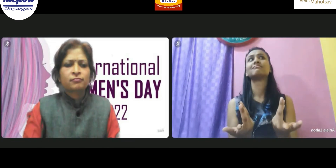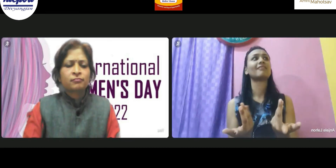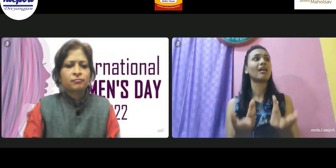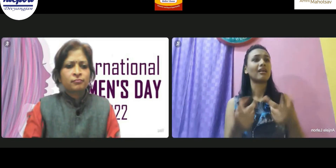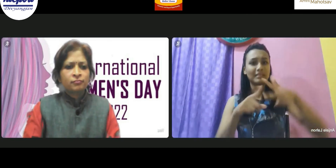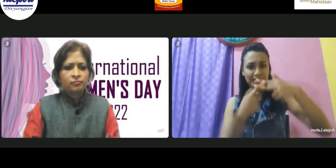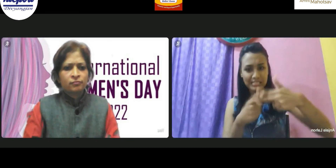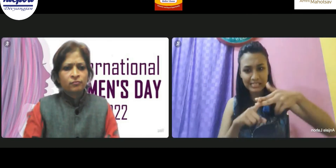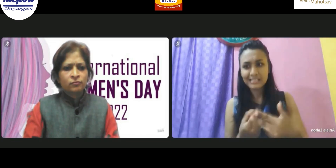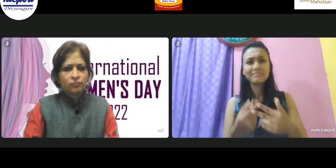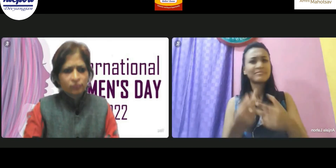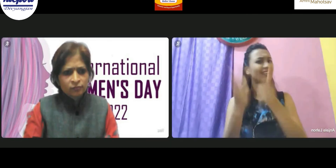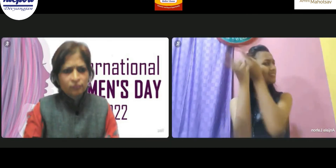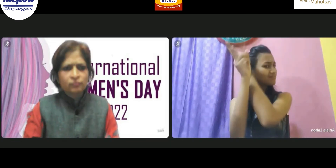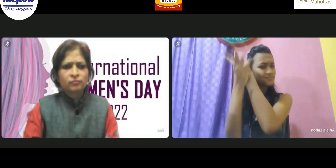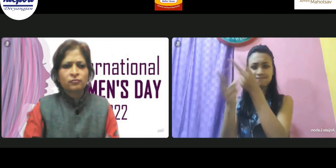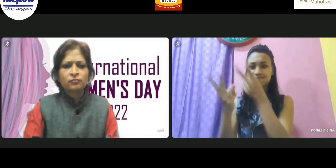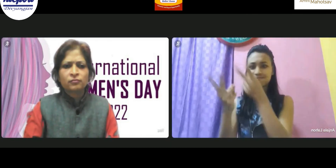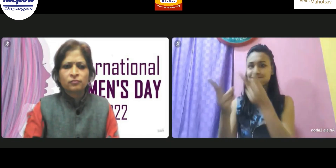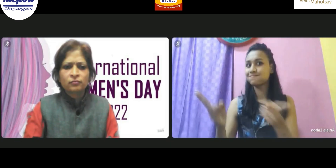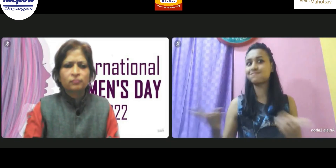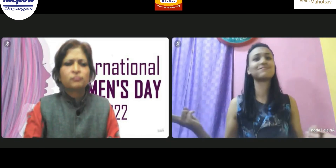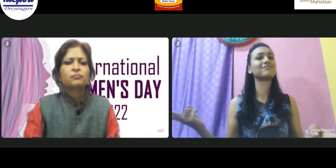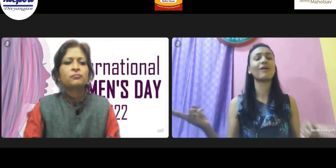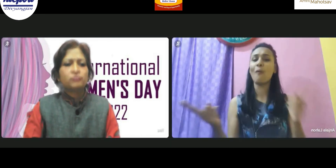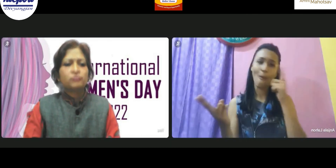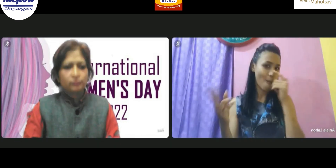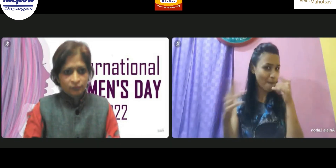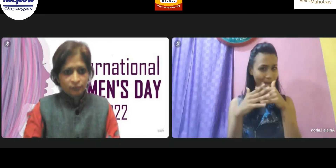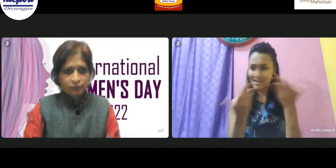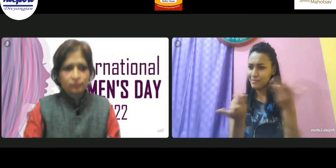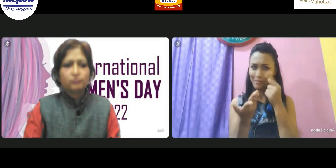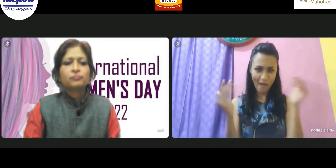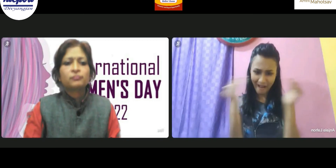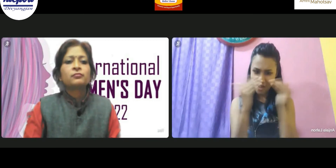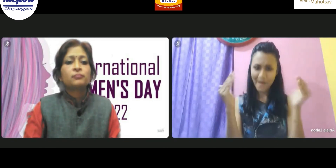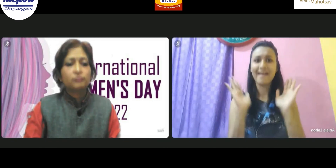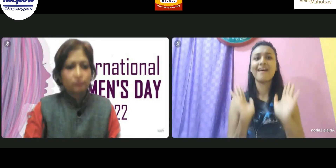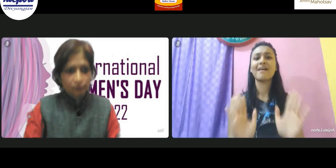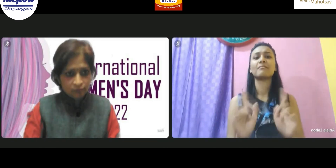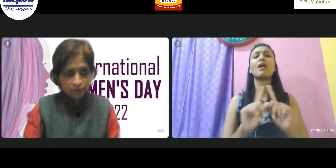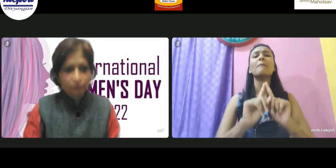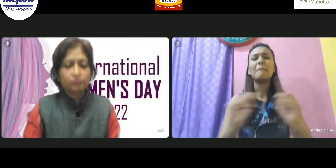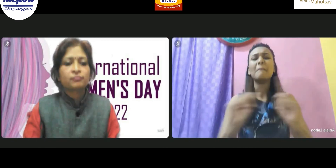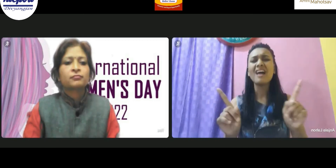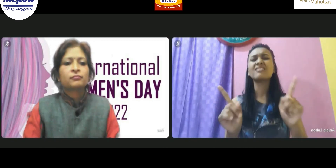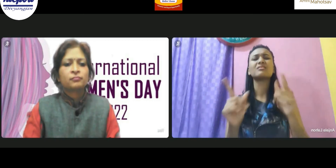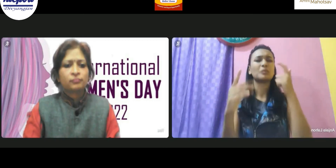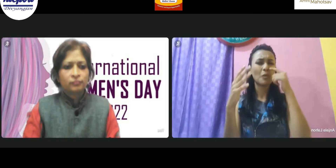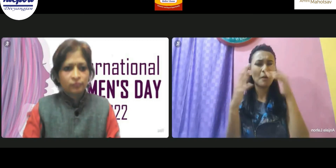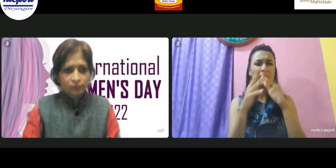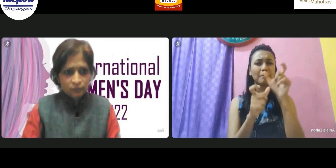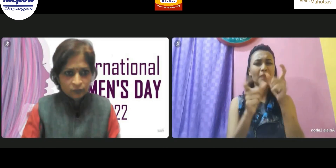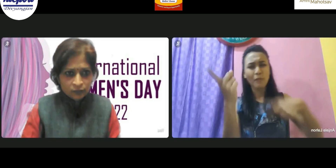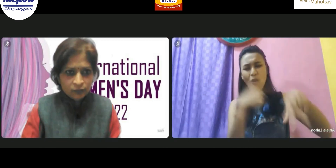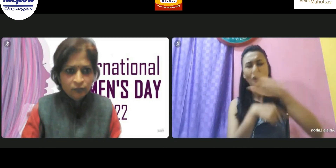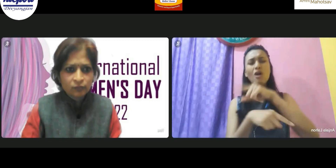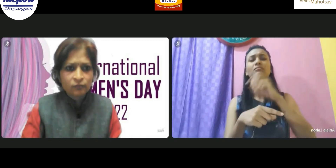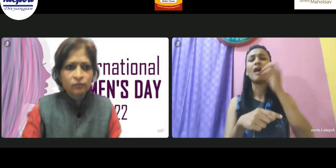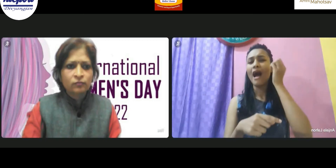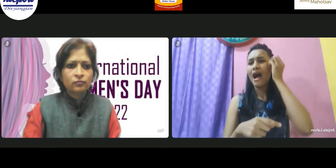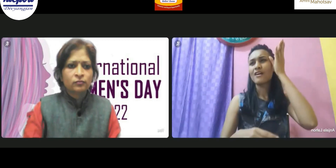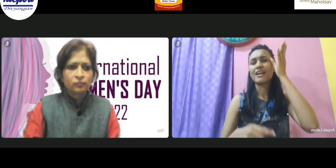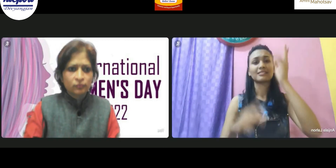हैं। फोटोग्राफी हो, मैकेनिक का काम हो, किसी भी क्षेत्र में महिलाएं पुरुषों से कम नहीं